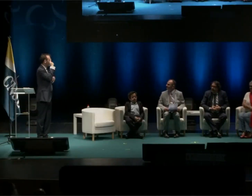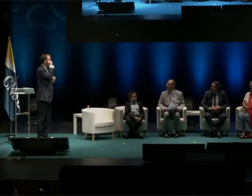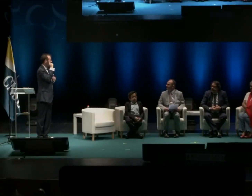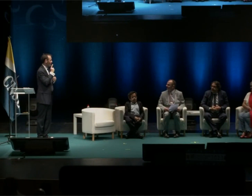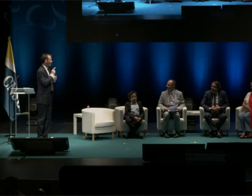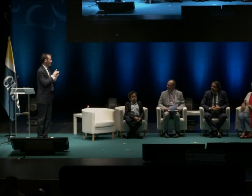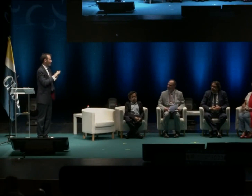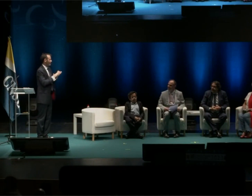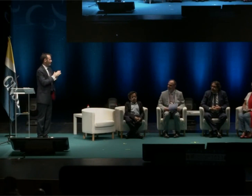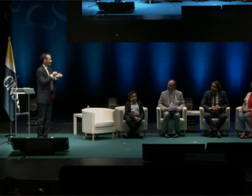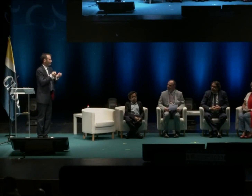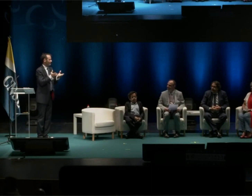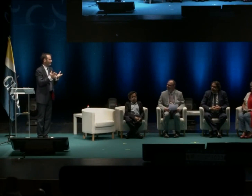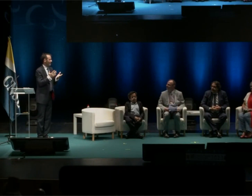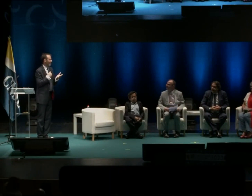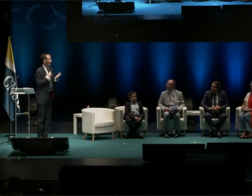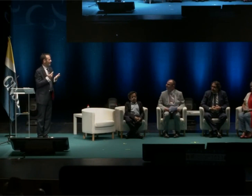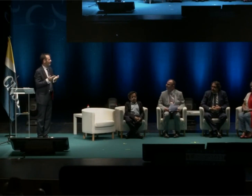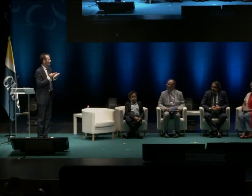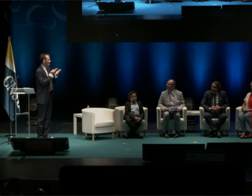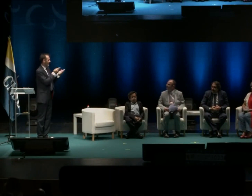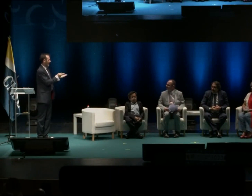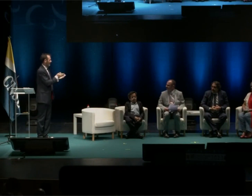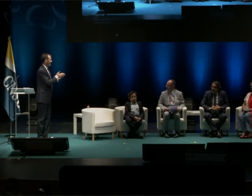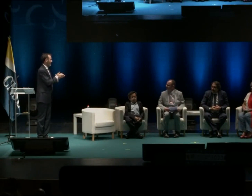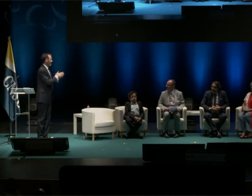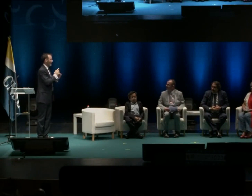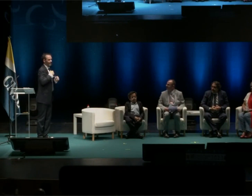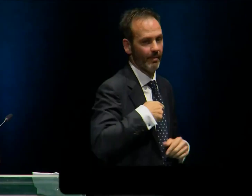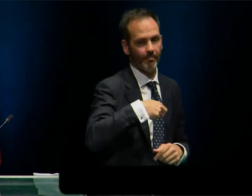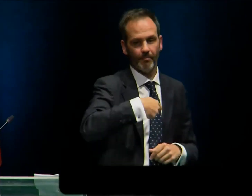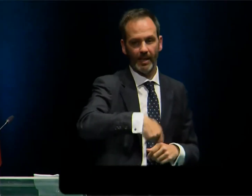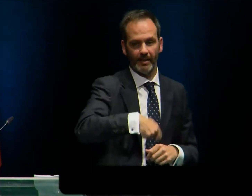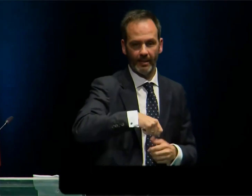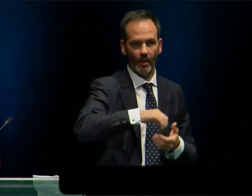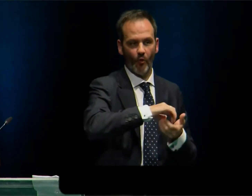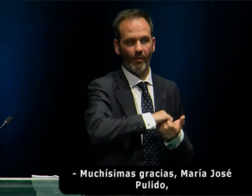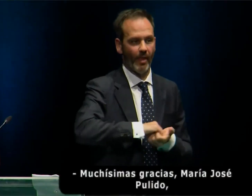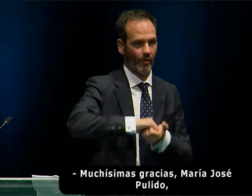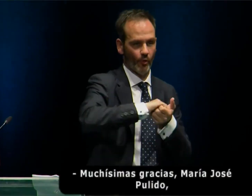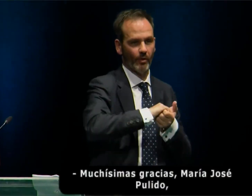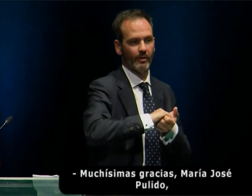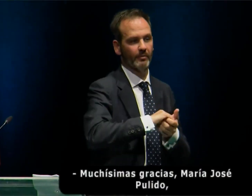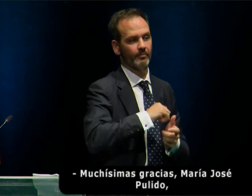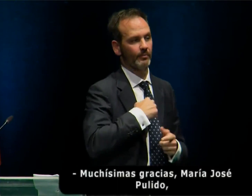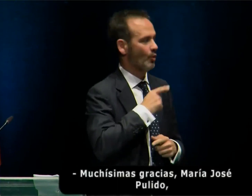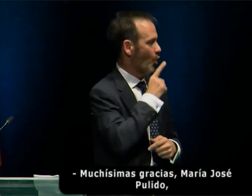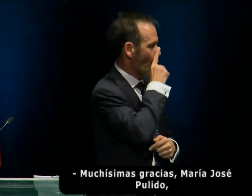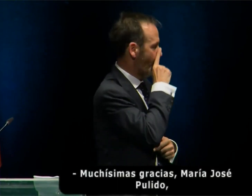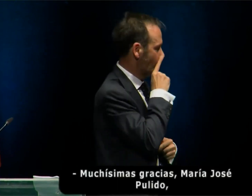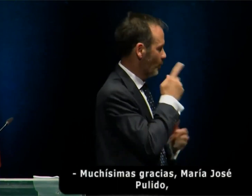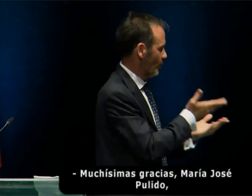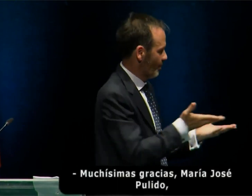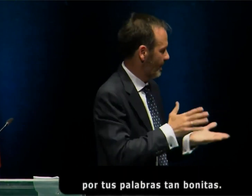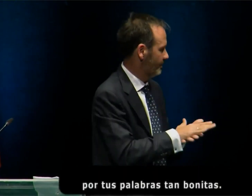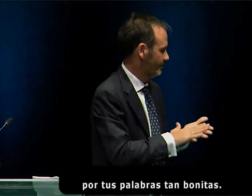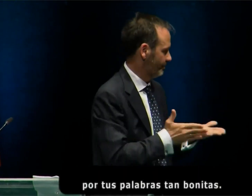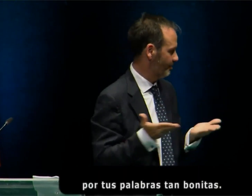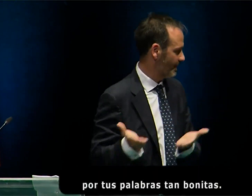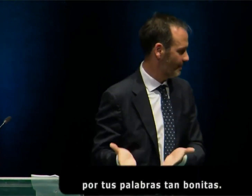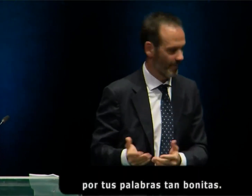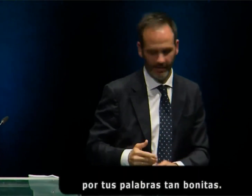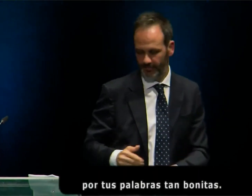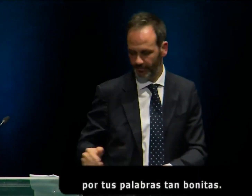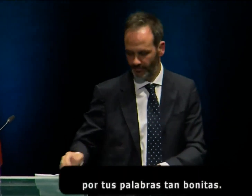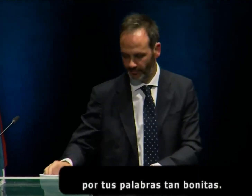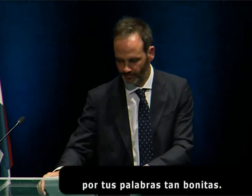Muchísimas gracias, María José Pulido, por tus palabras tan bonitas. Ahora pasamos al presidente de Confederación. Roberto, por